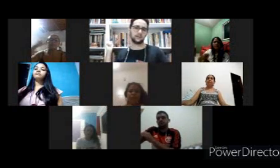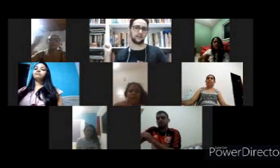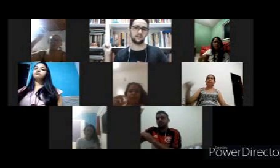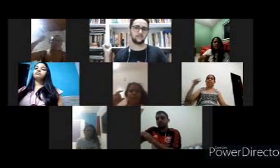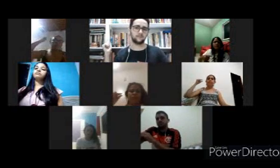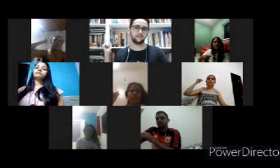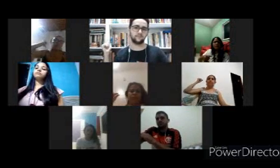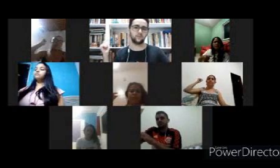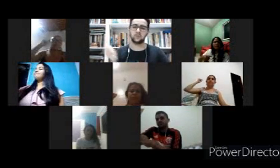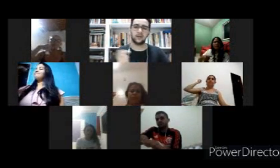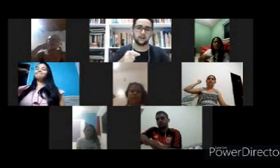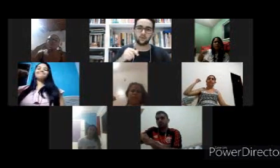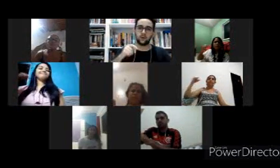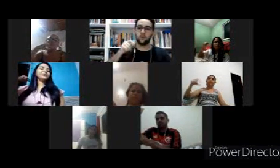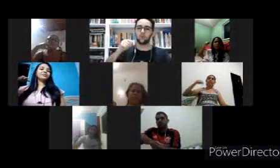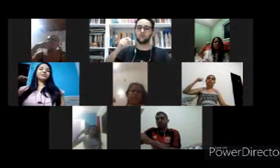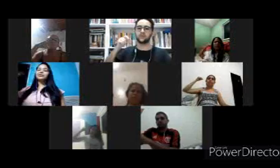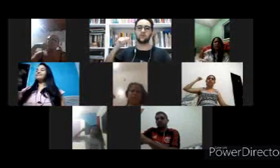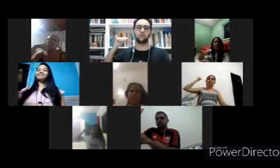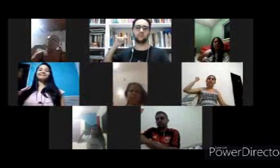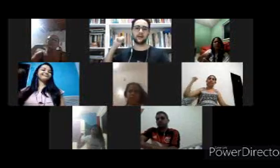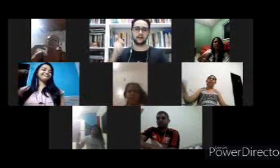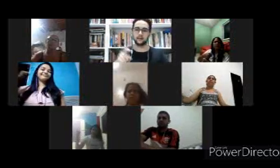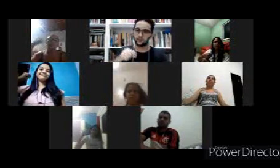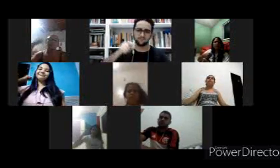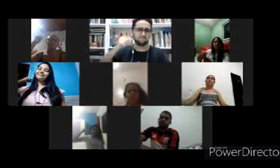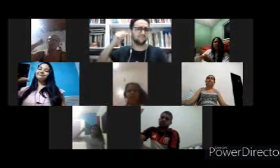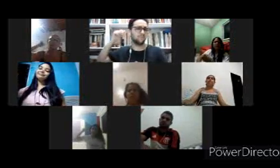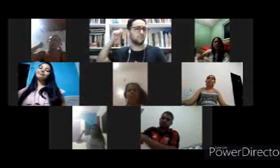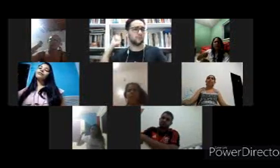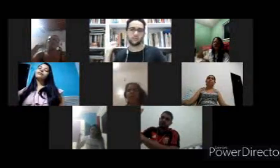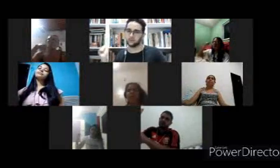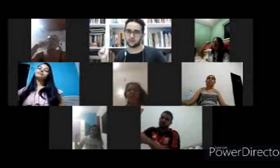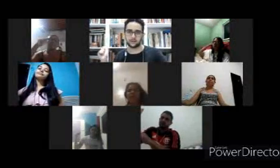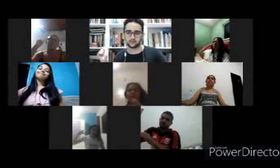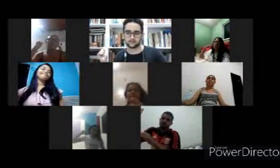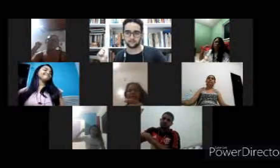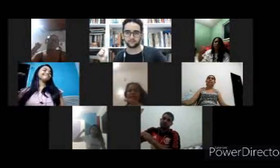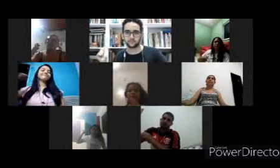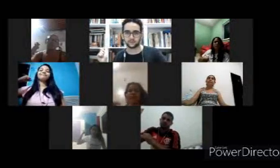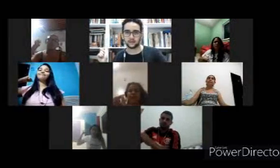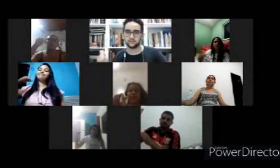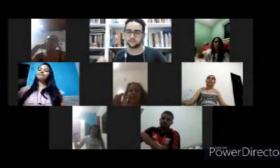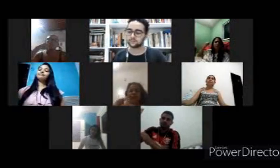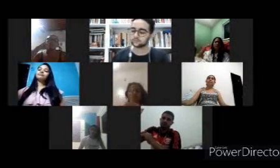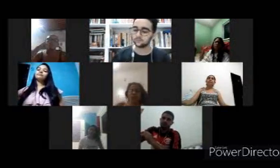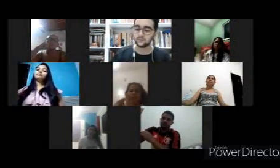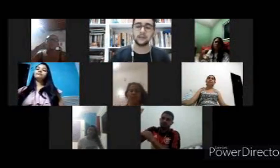atrás. Eu não consigo contar. Então, muito tempo atrás. Certo? Tem